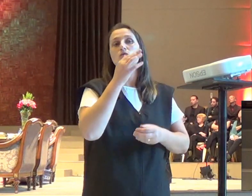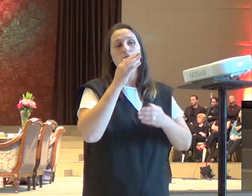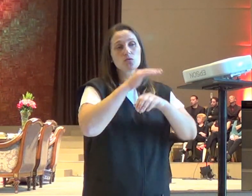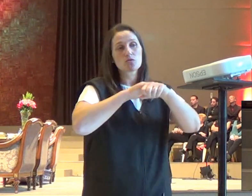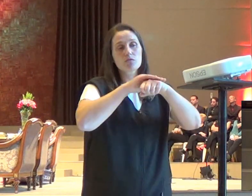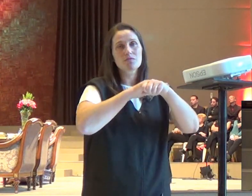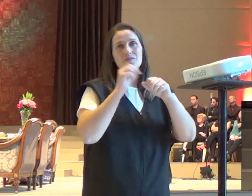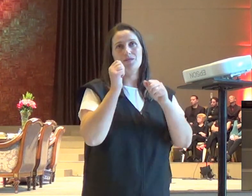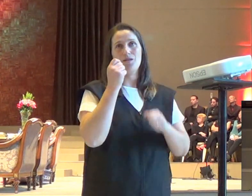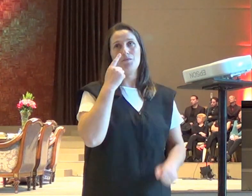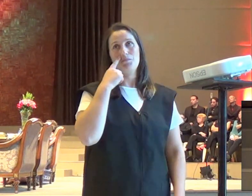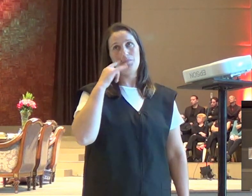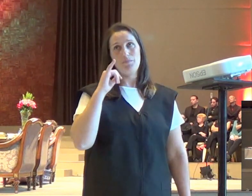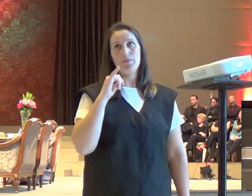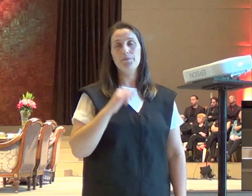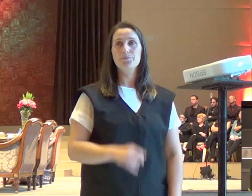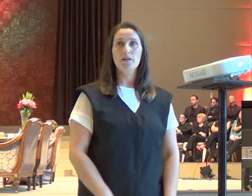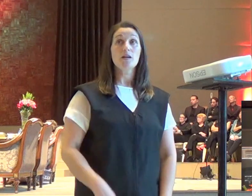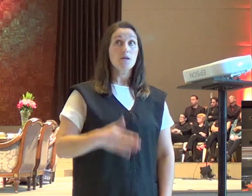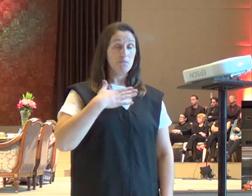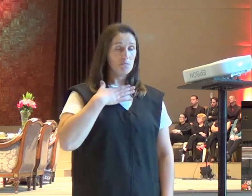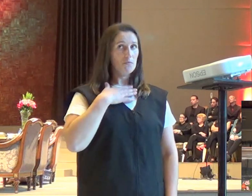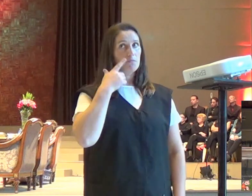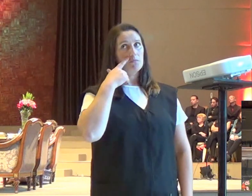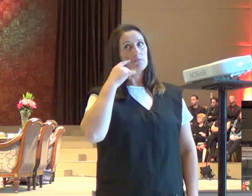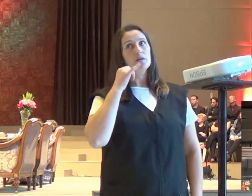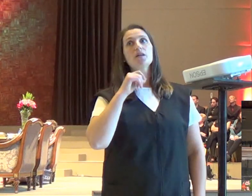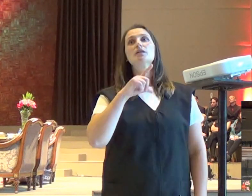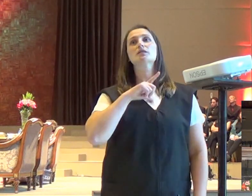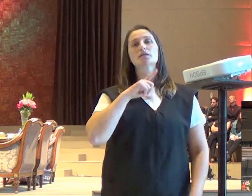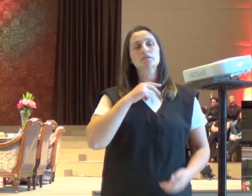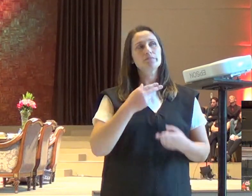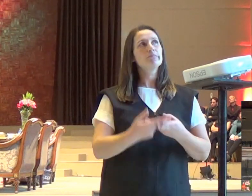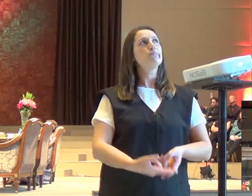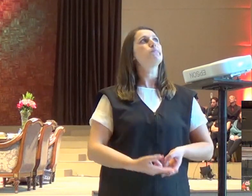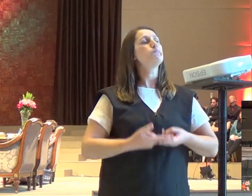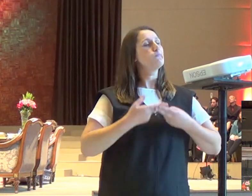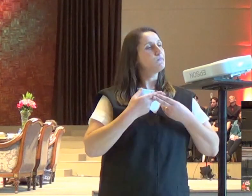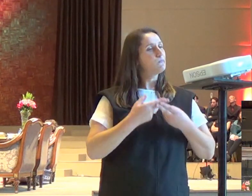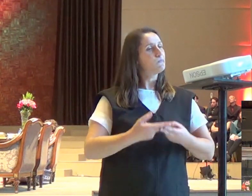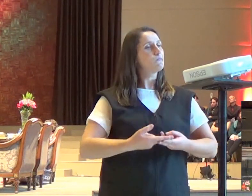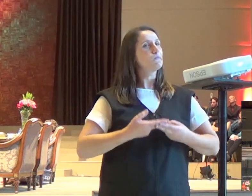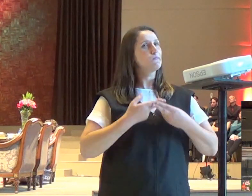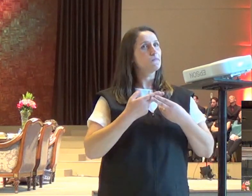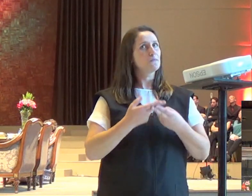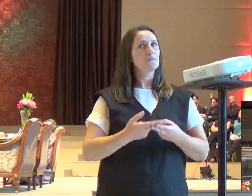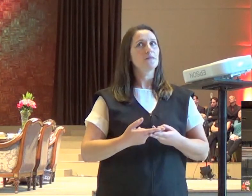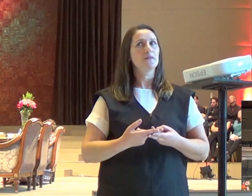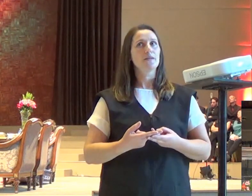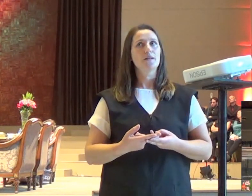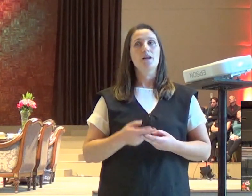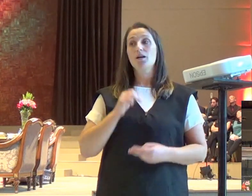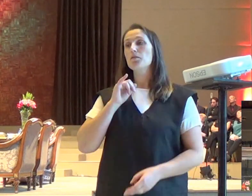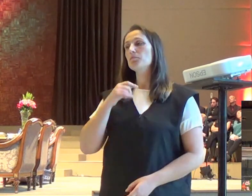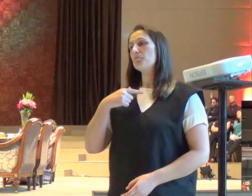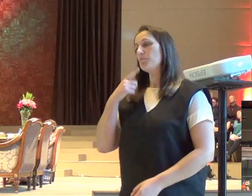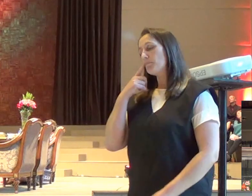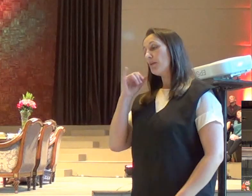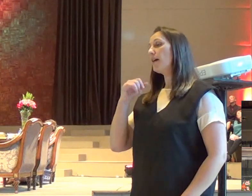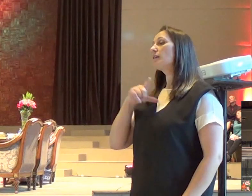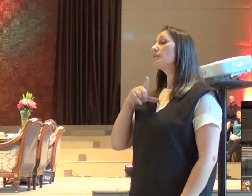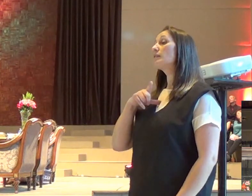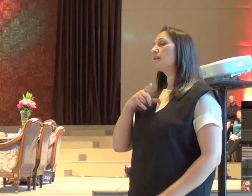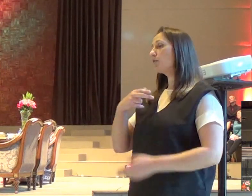tinha uma paciência que olha não dá para explicar ele dizia assim pai eu tenho um assunto aqui para conversar com o senhor então está bom